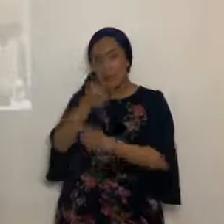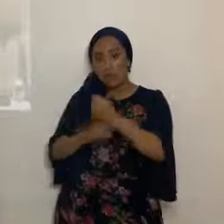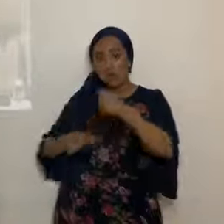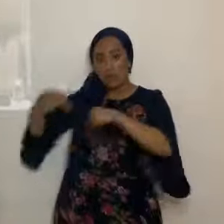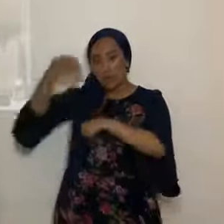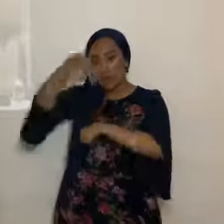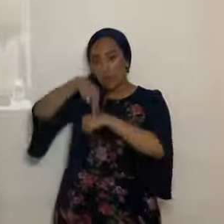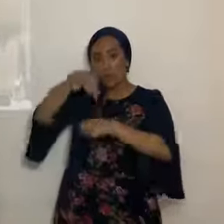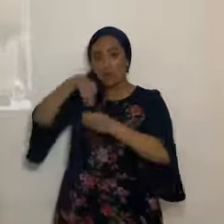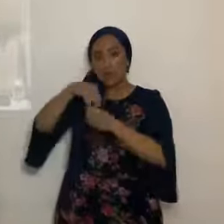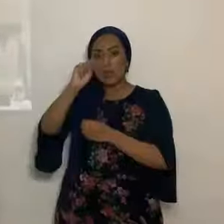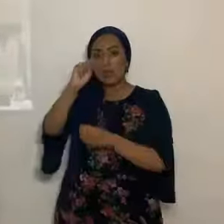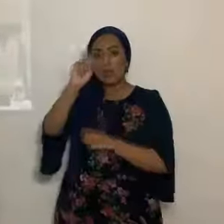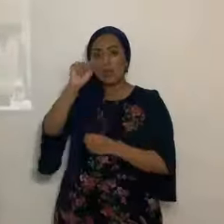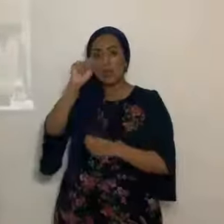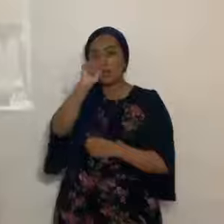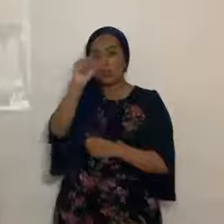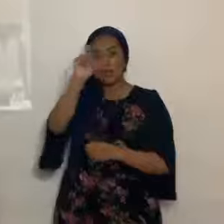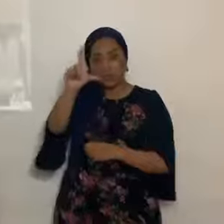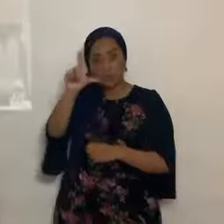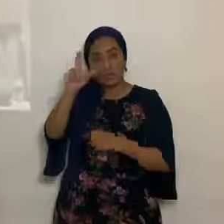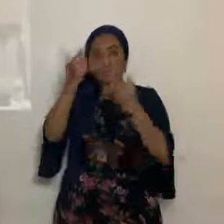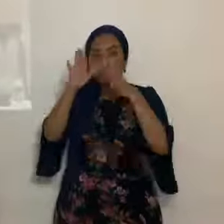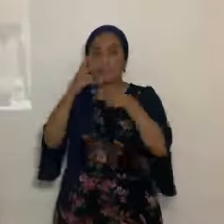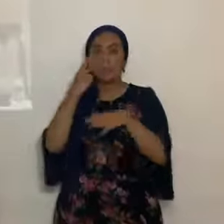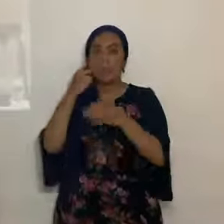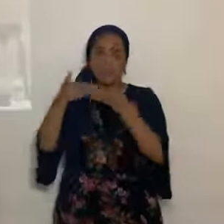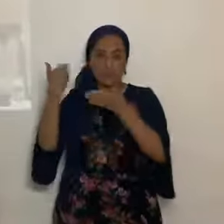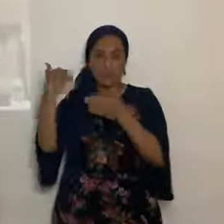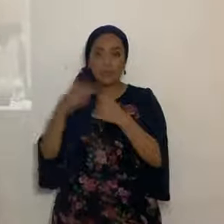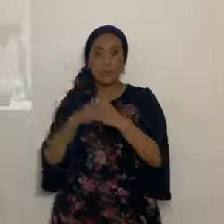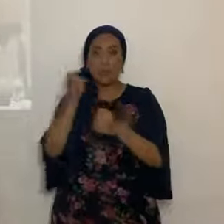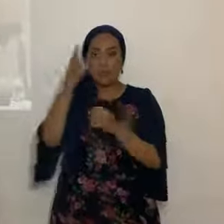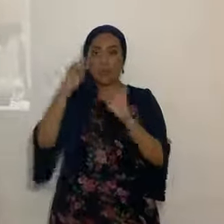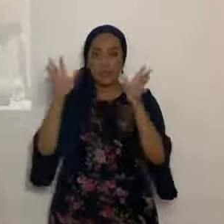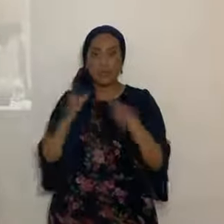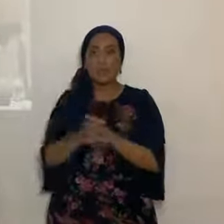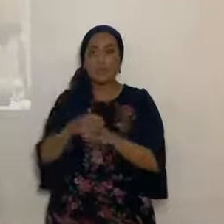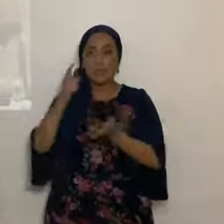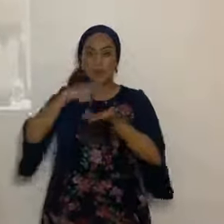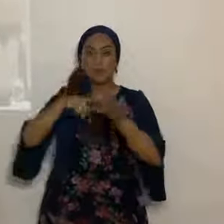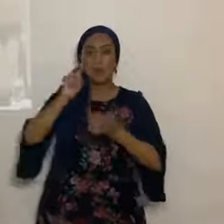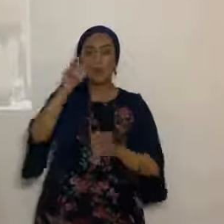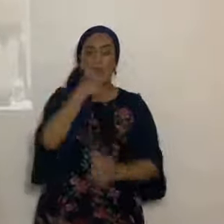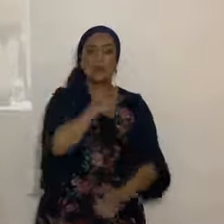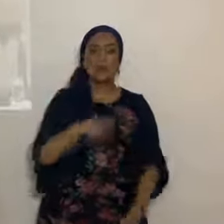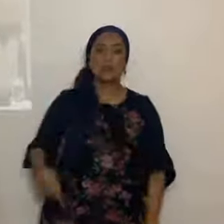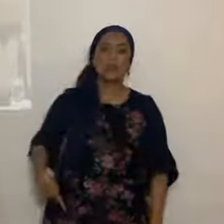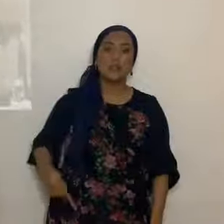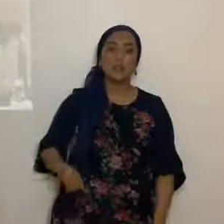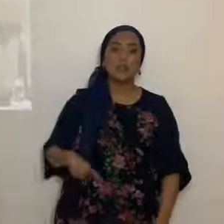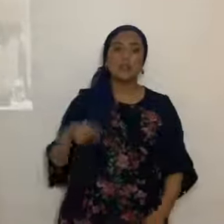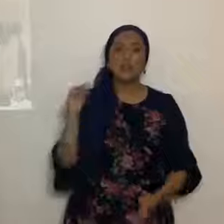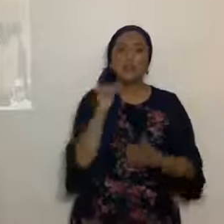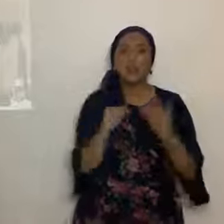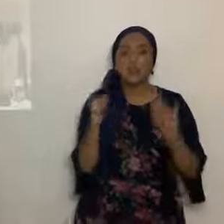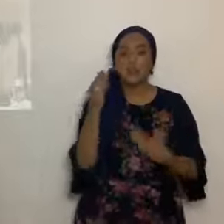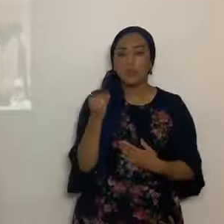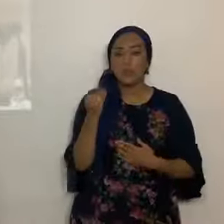shofar en el Natsal, en el arrebato. Ya lo vimos la vez pasada, pero vamos a recordarlo. Vamos a 1 de Reyes, capítulo